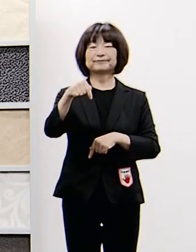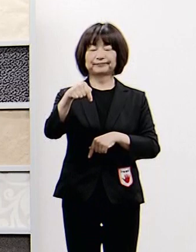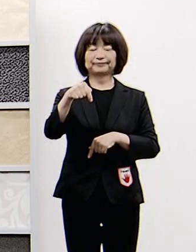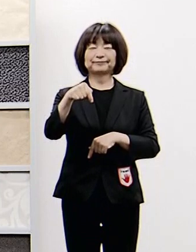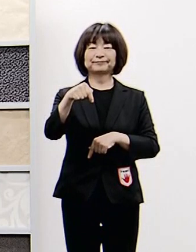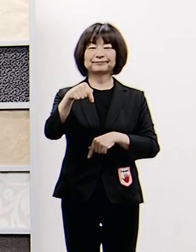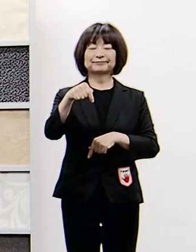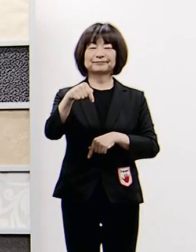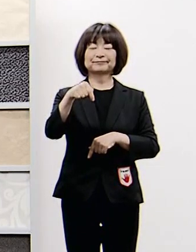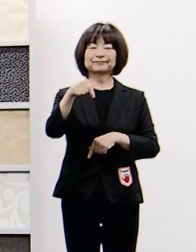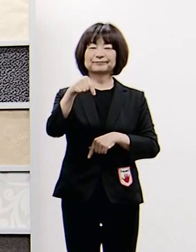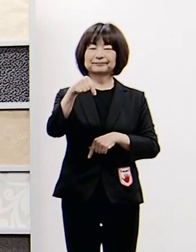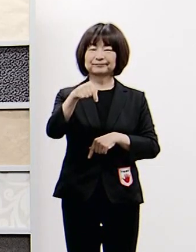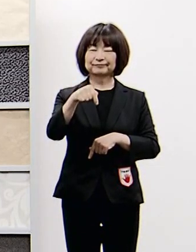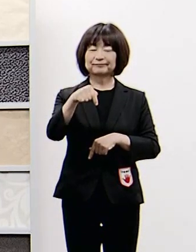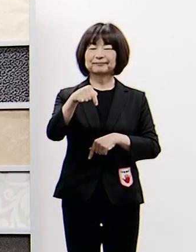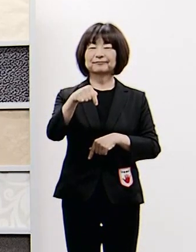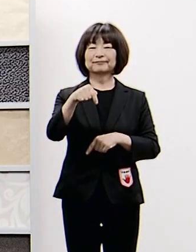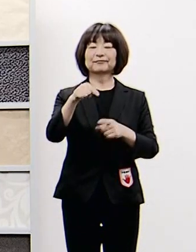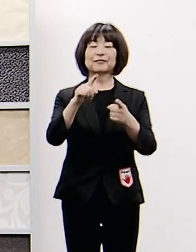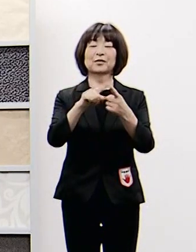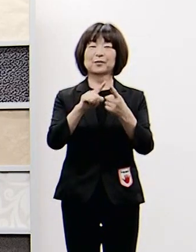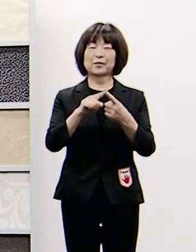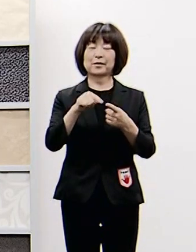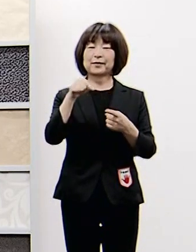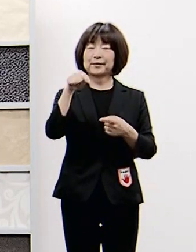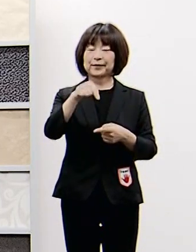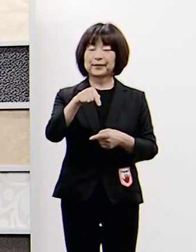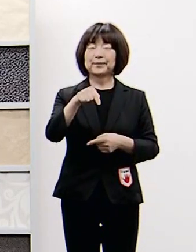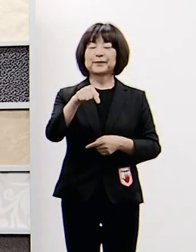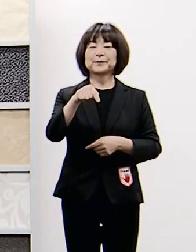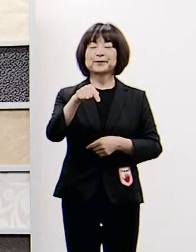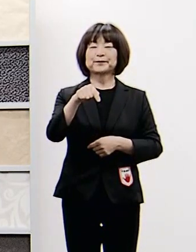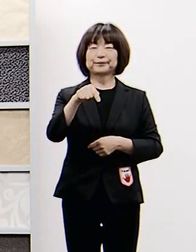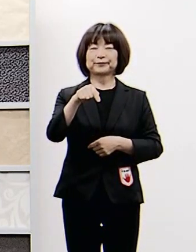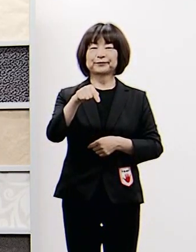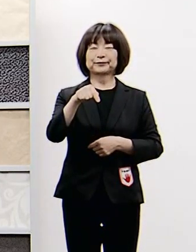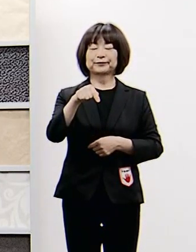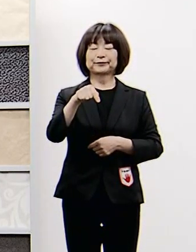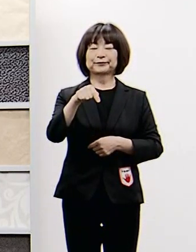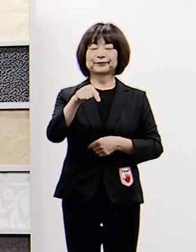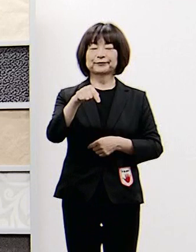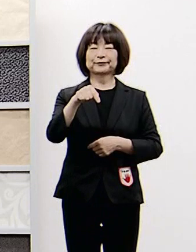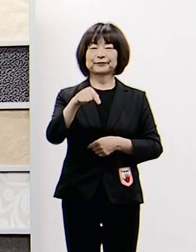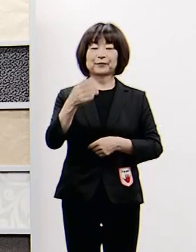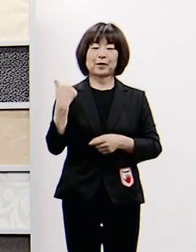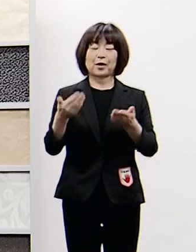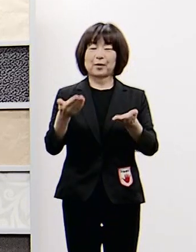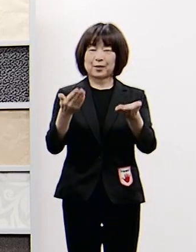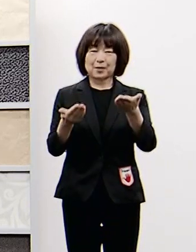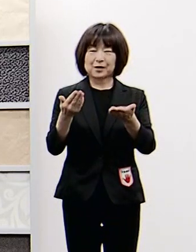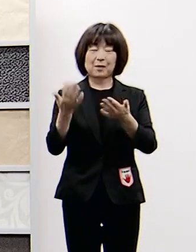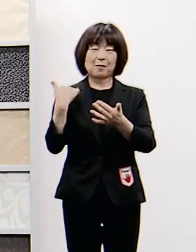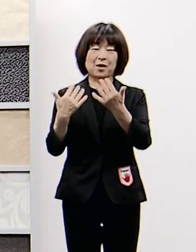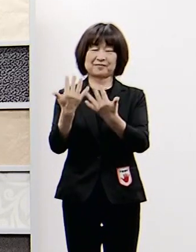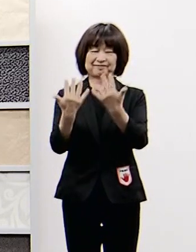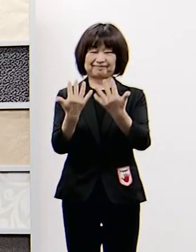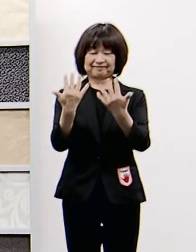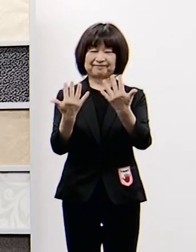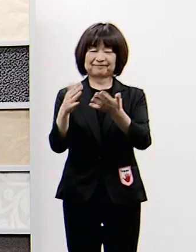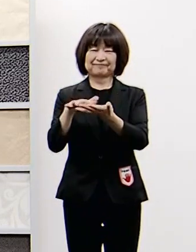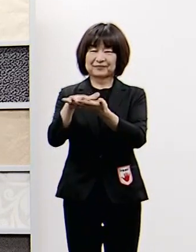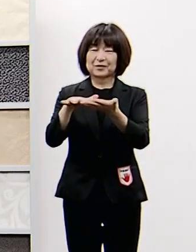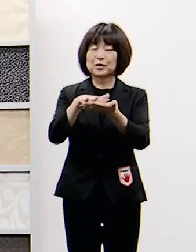判断が示されたことを踏まえまして私どものつまりその土地の増加分すなわちこれは山林原油+土地の増加部=